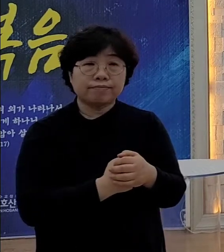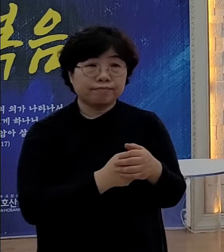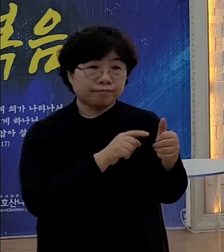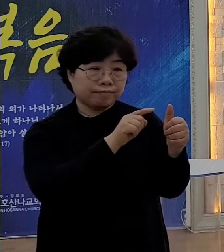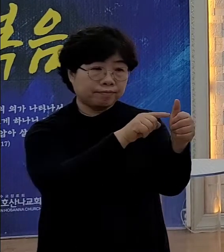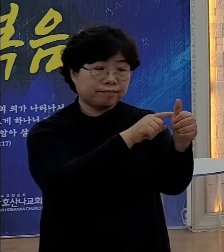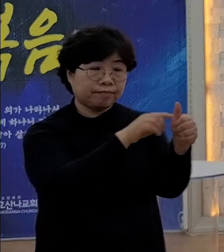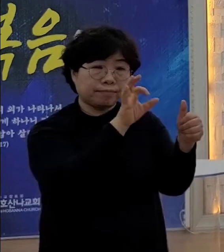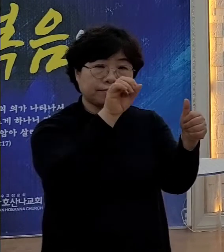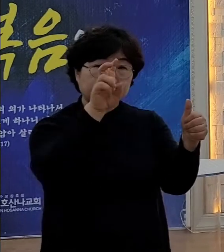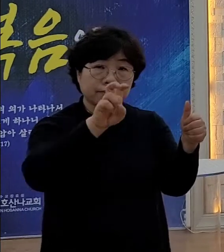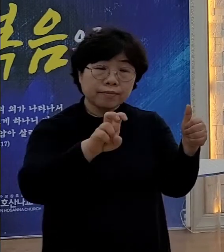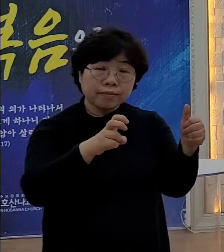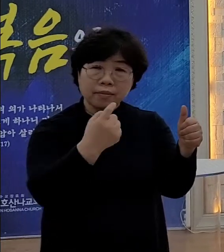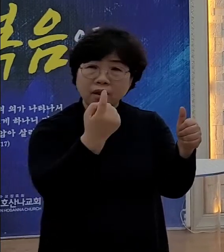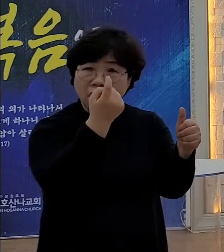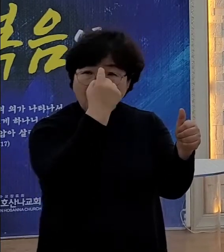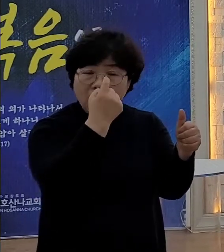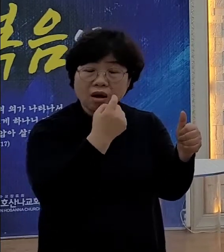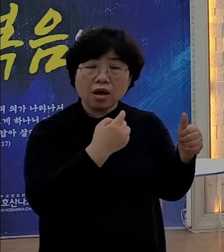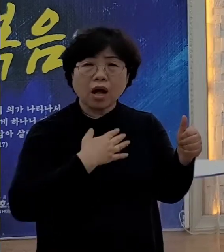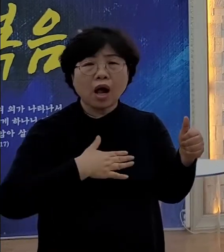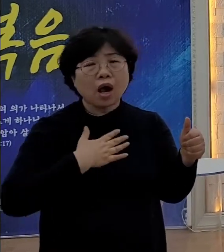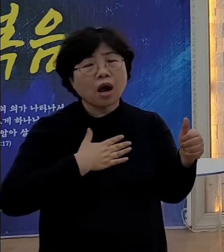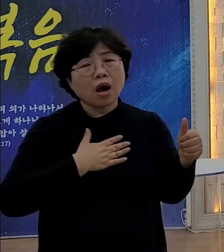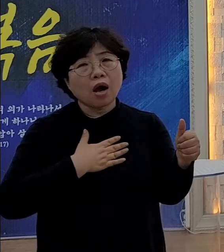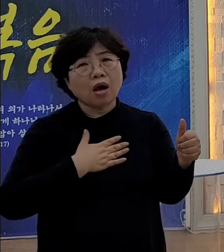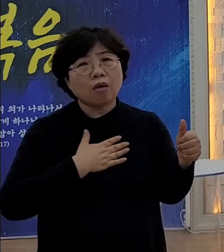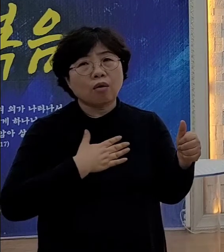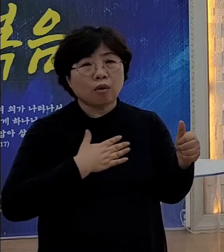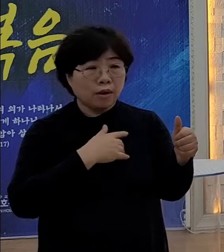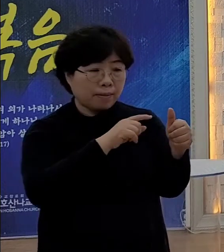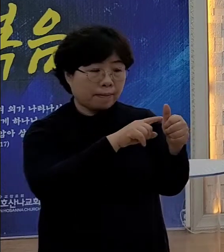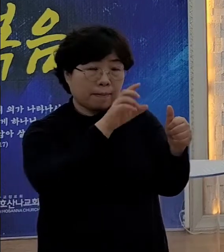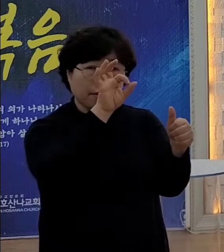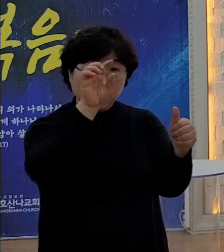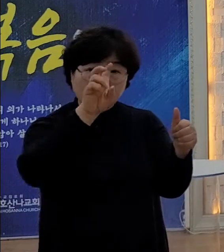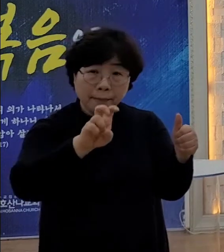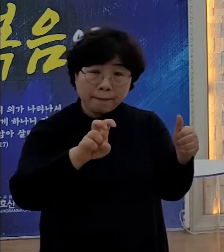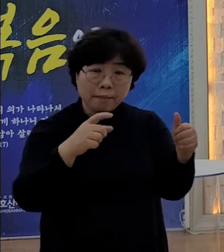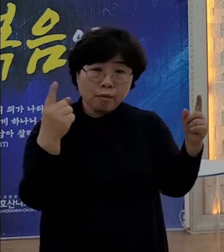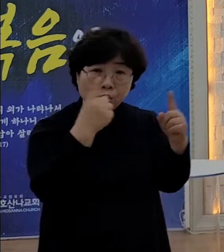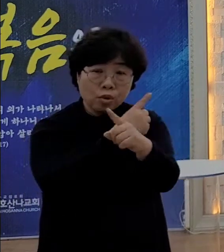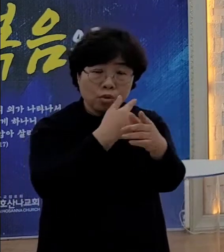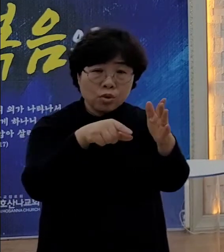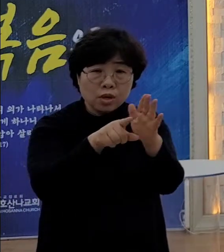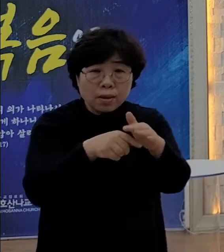제가 이 암에 걸렸다는 것을 안 이상 이 암을 치료하기 위해서는 어떤 과정이 필요할까요?